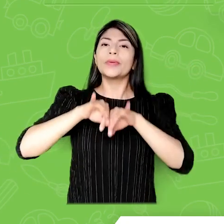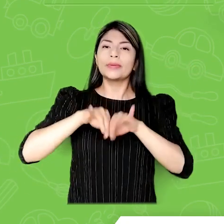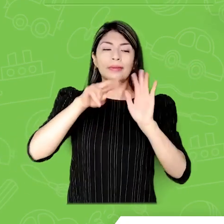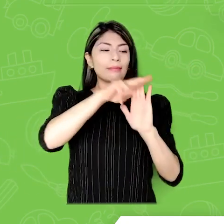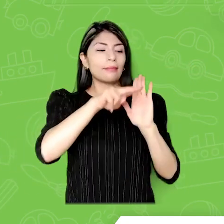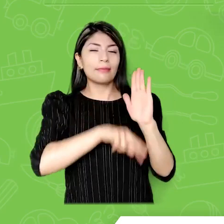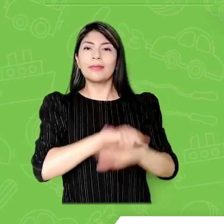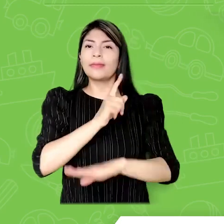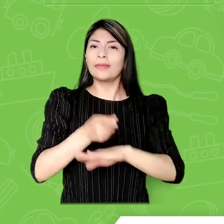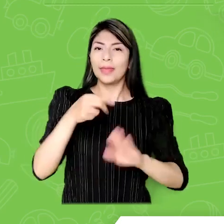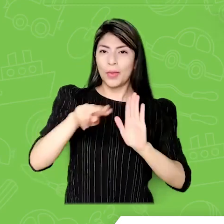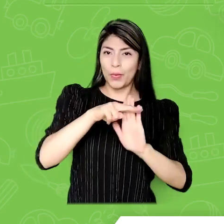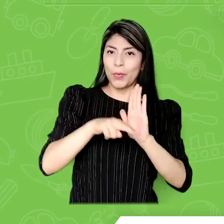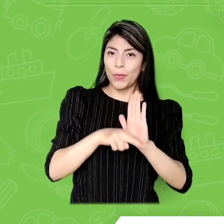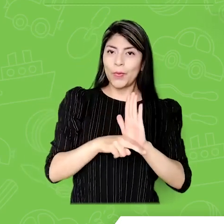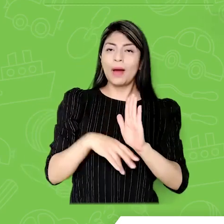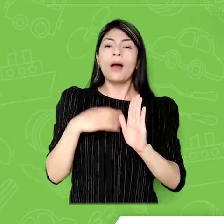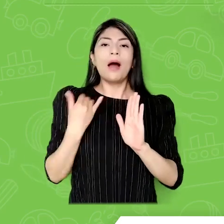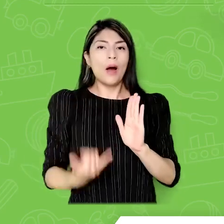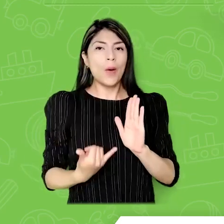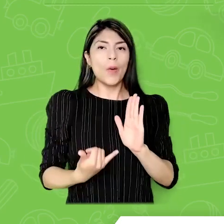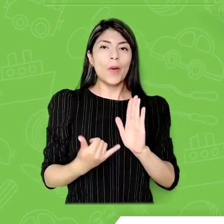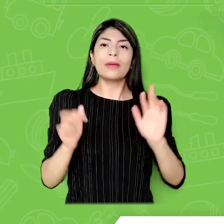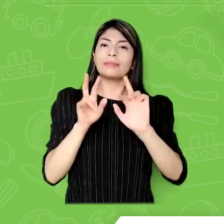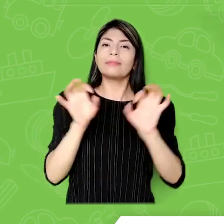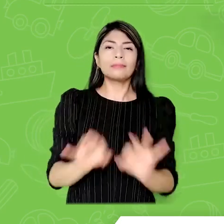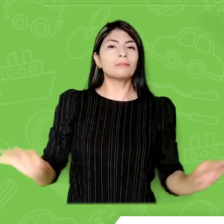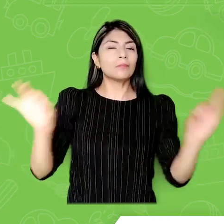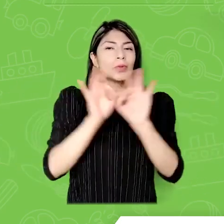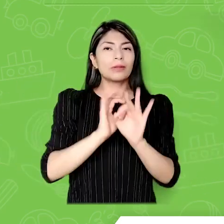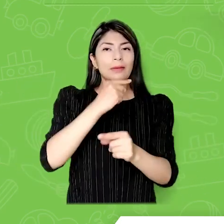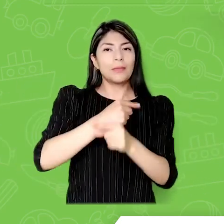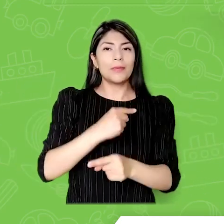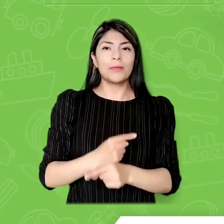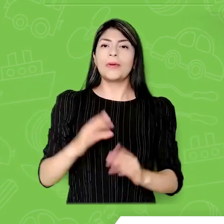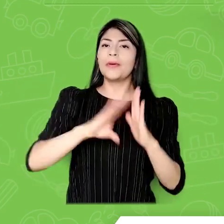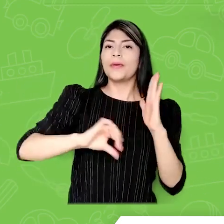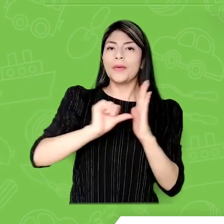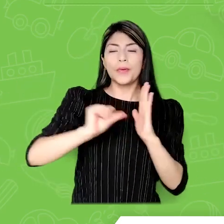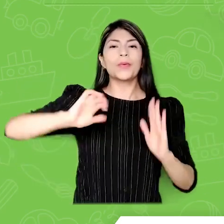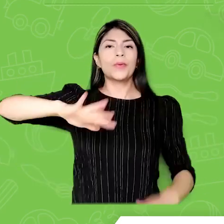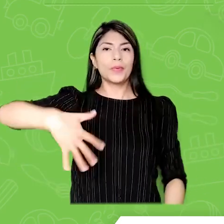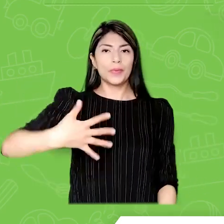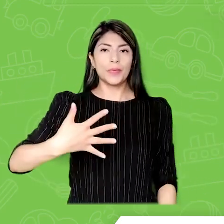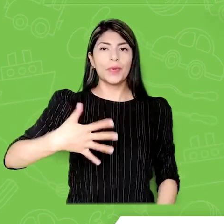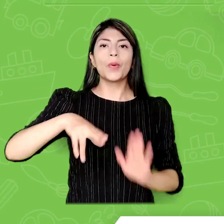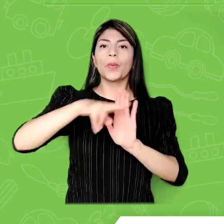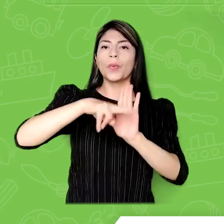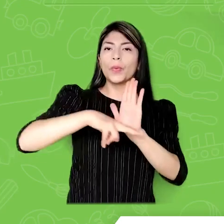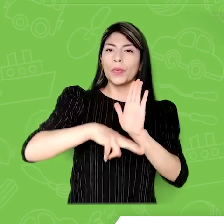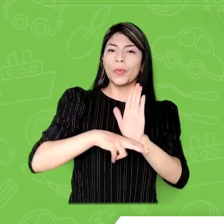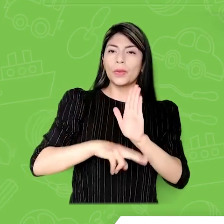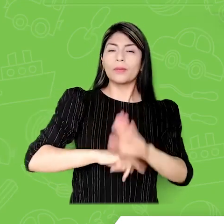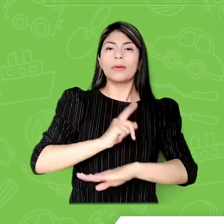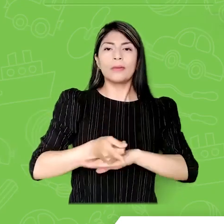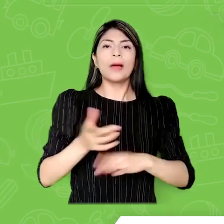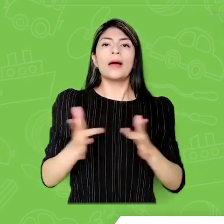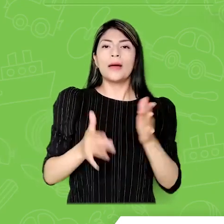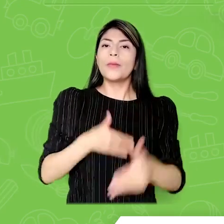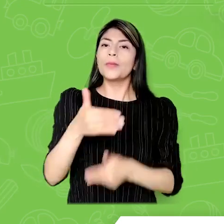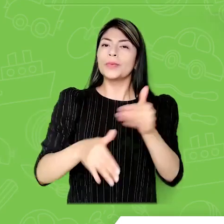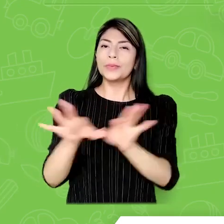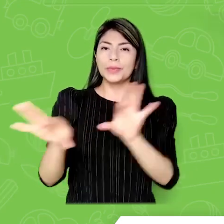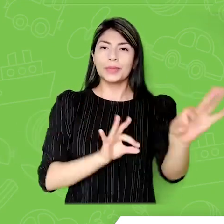la materia. Artículo 5. Normas que rigen el proceso de selección. El proceso de selección